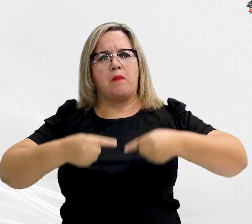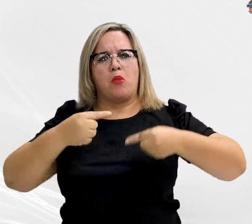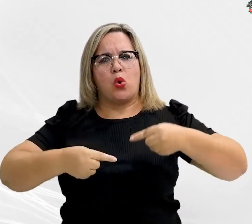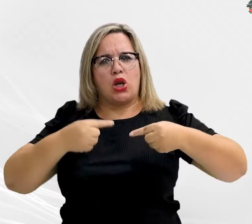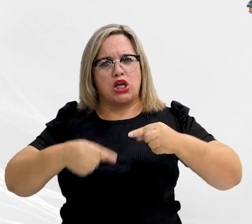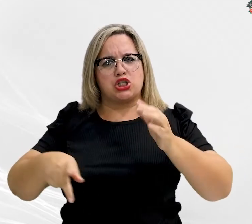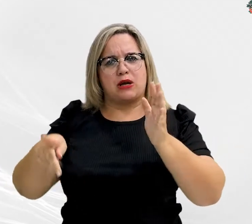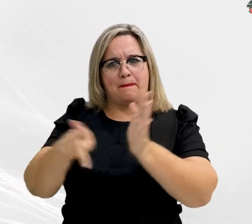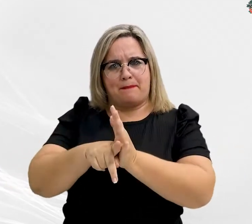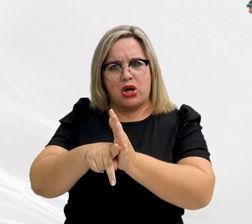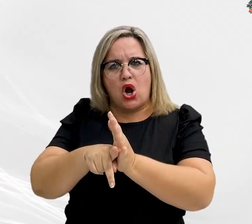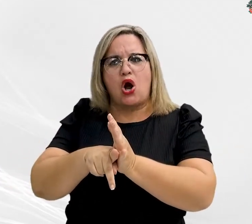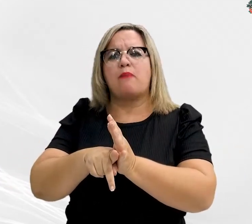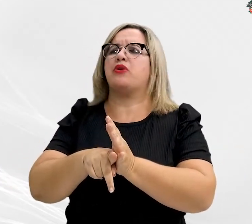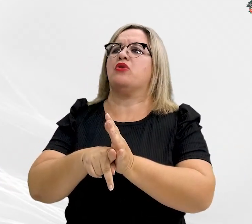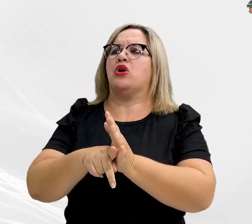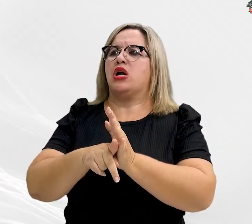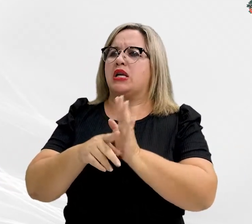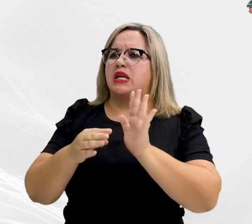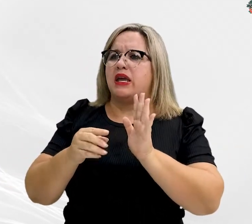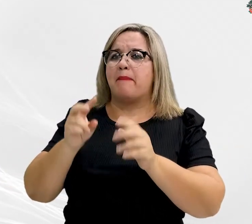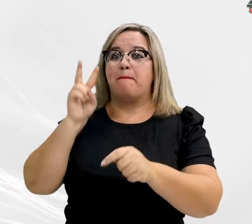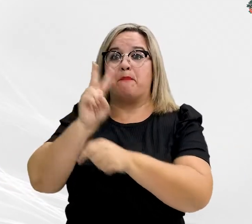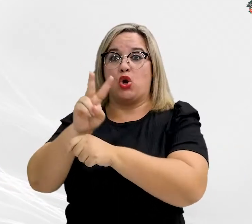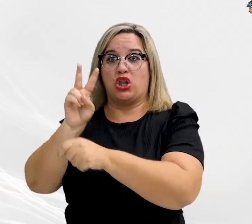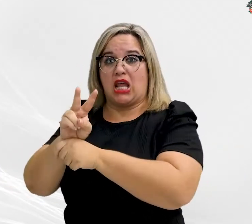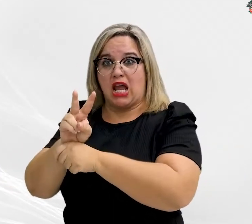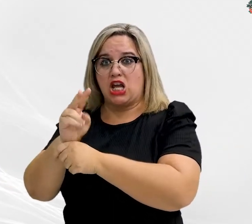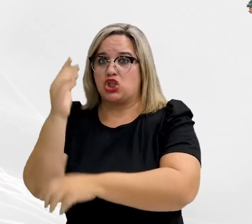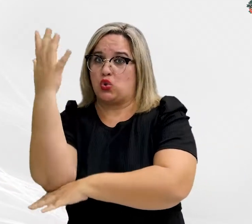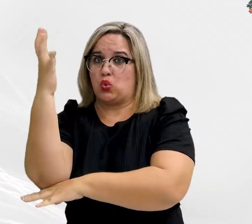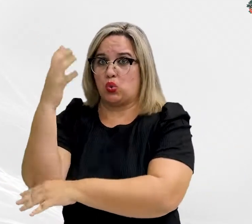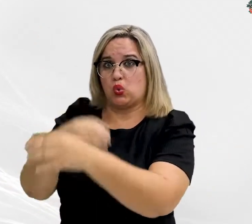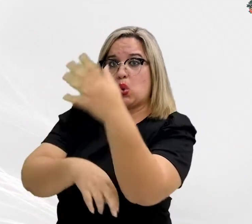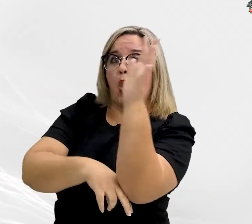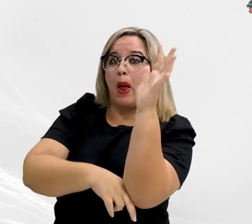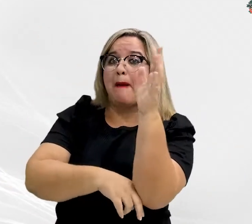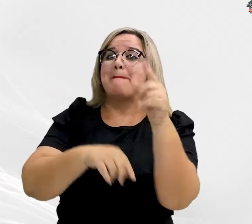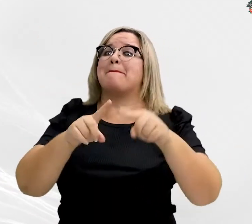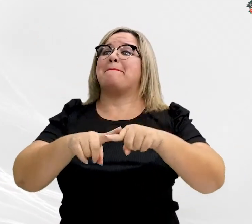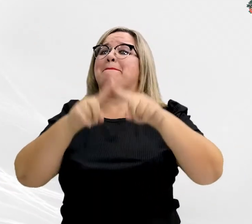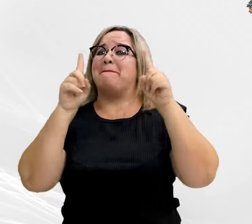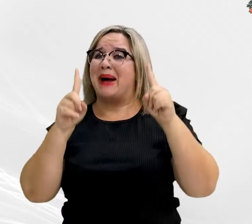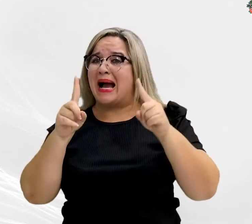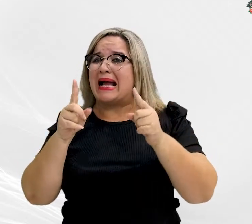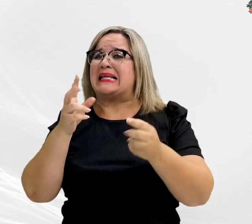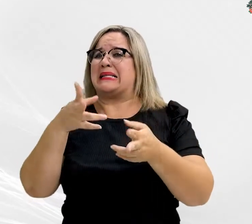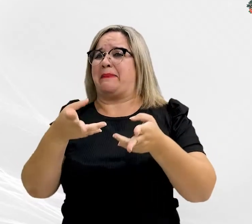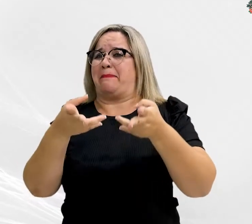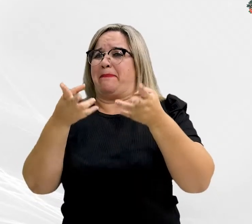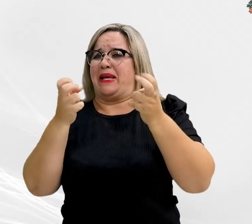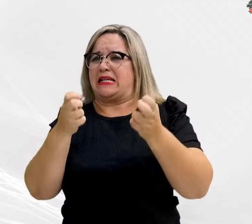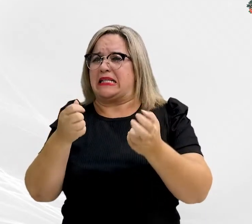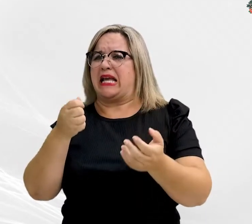propague o desflorestamento o Ministério Público representa "a resistência da sociedade